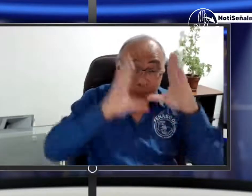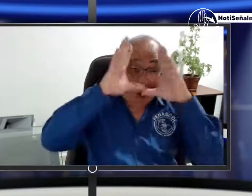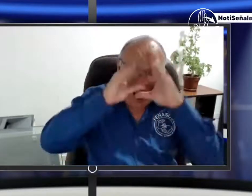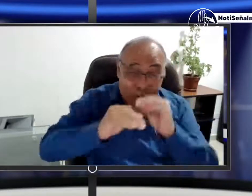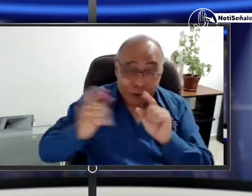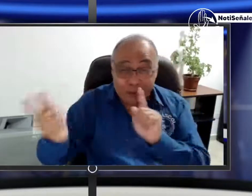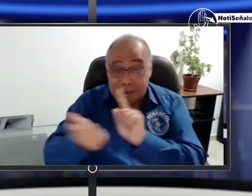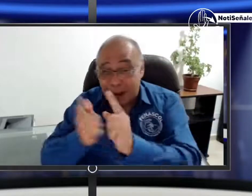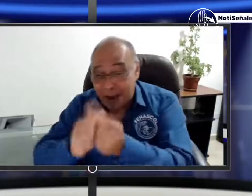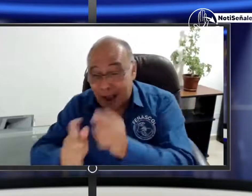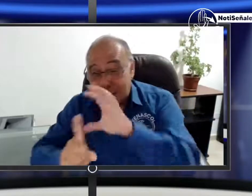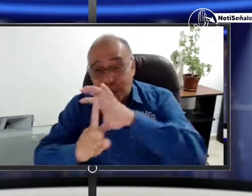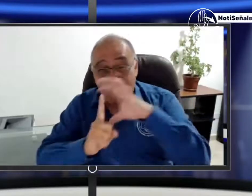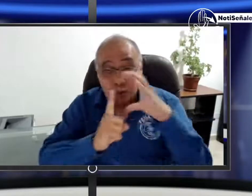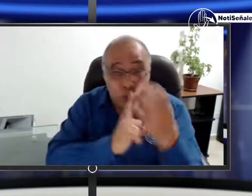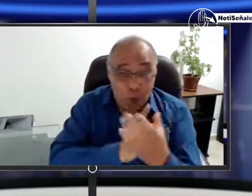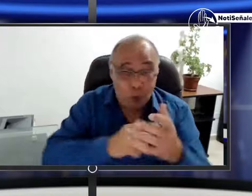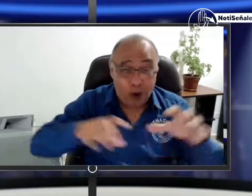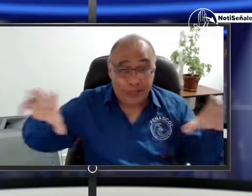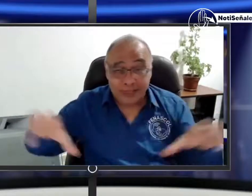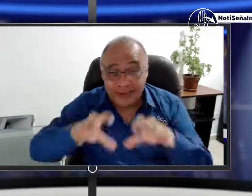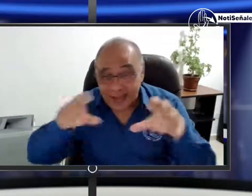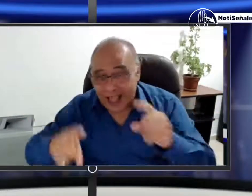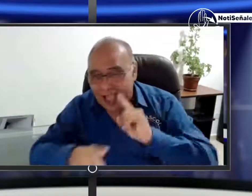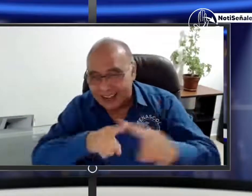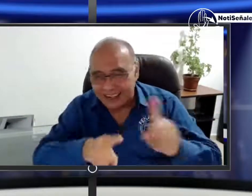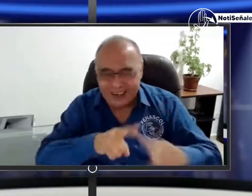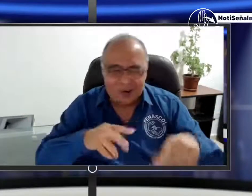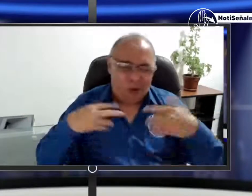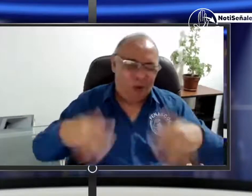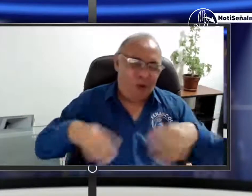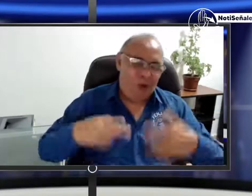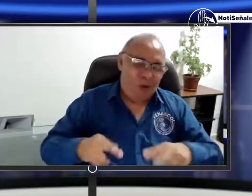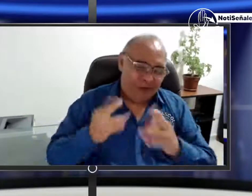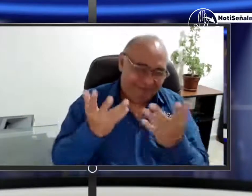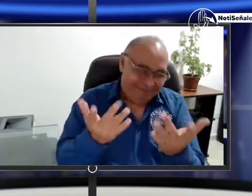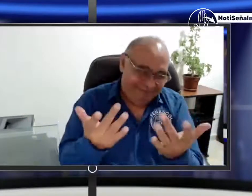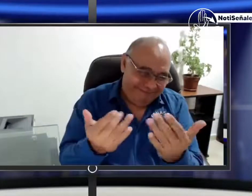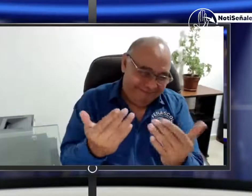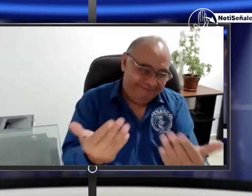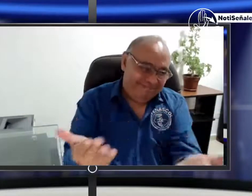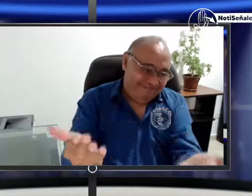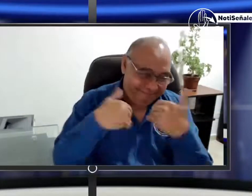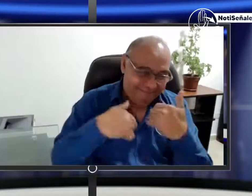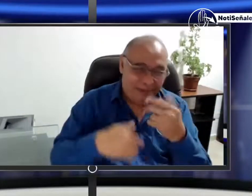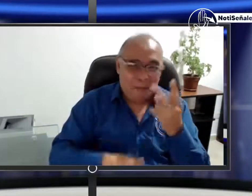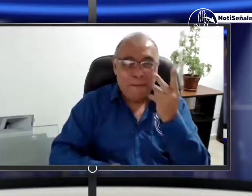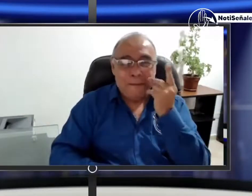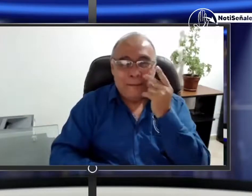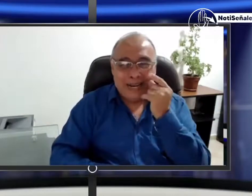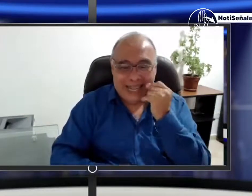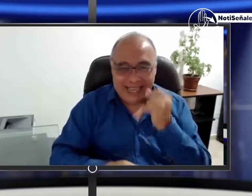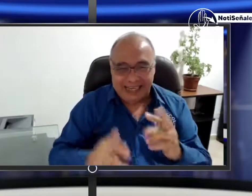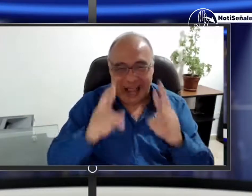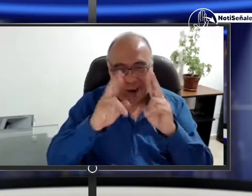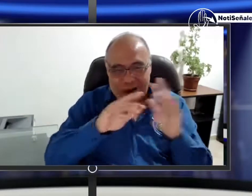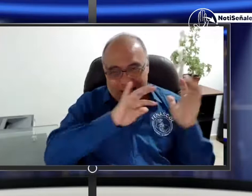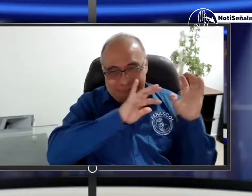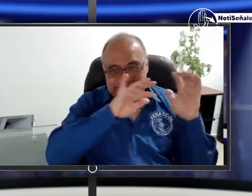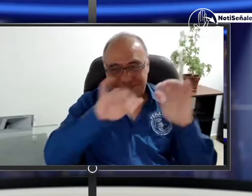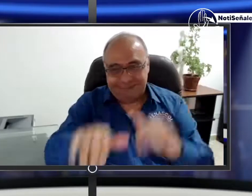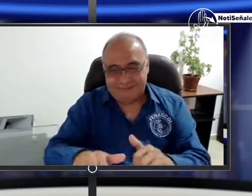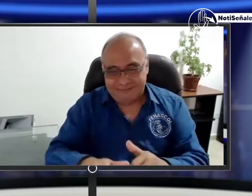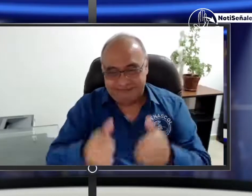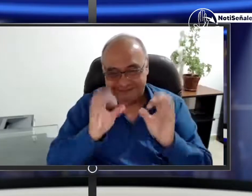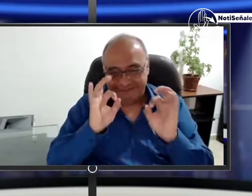hace tiempo no te veía y conversar en los espacios nocturnos que se den la razón de actividades culturales